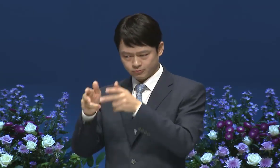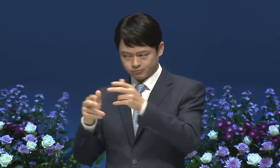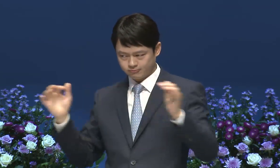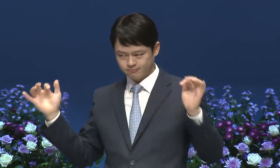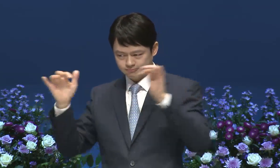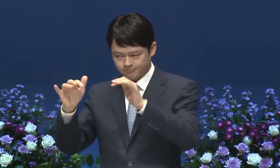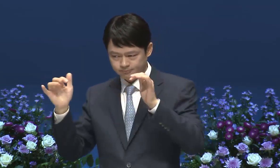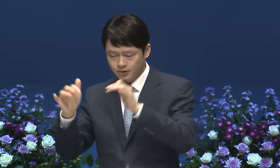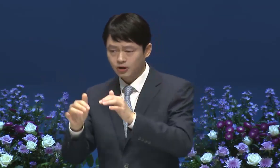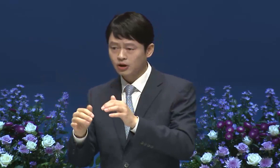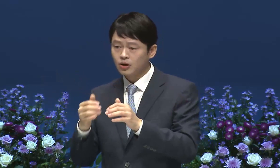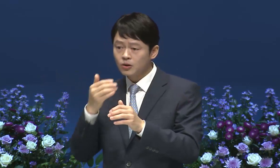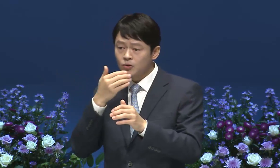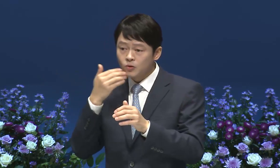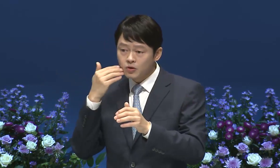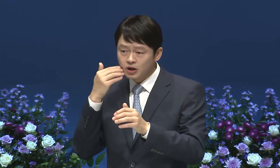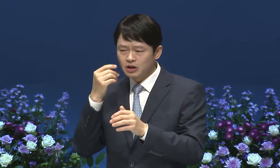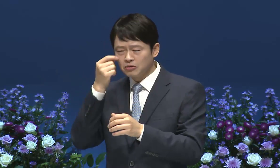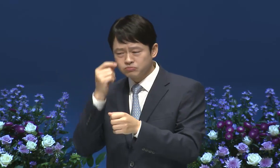팔라완에 한 식당이 있는데 그 식당은